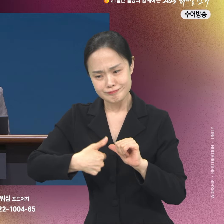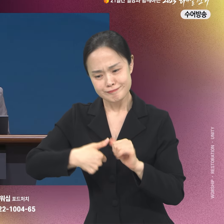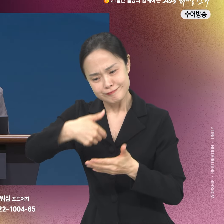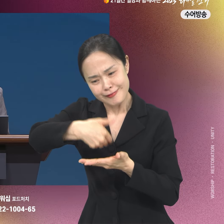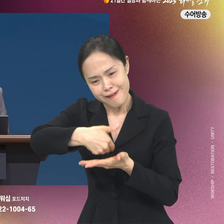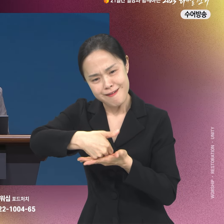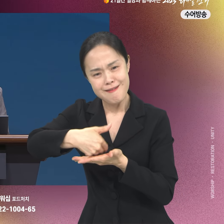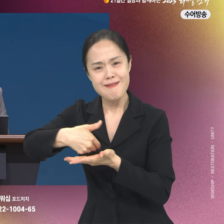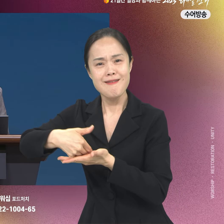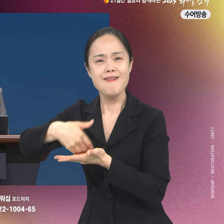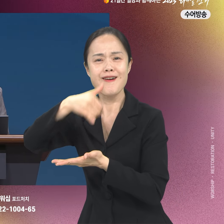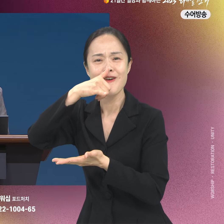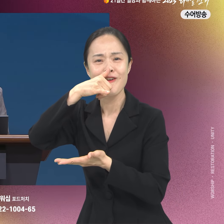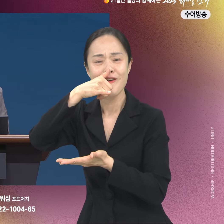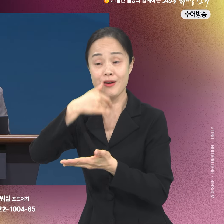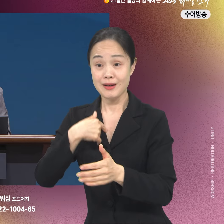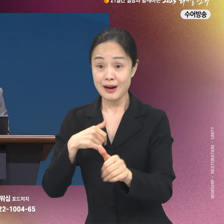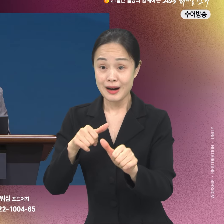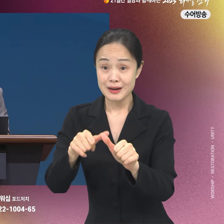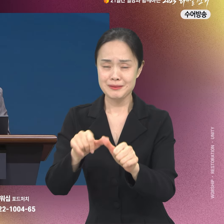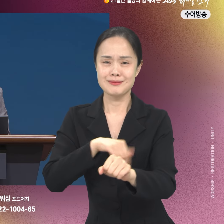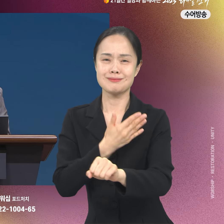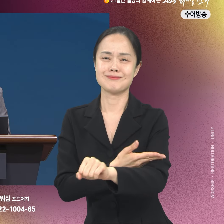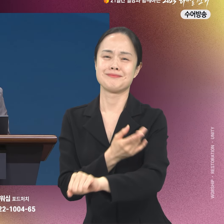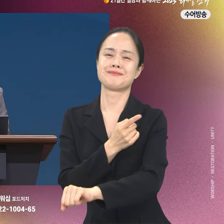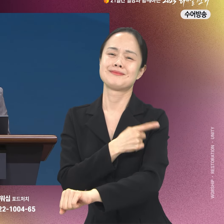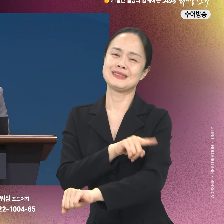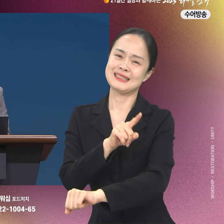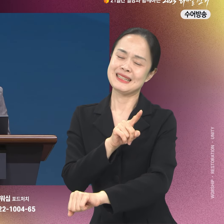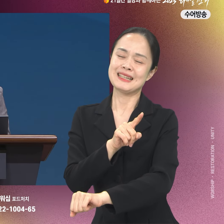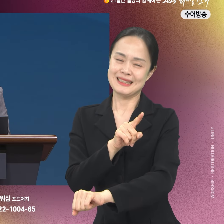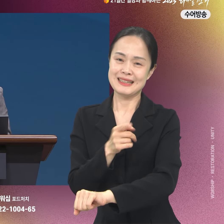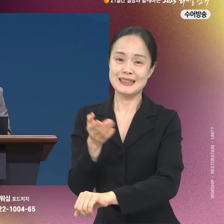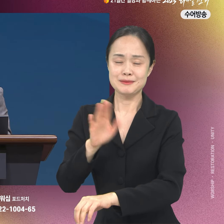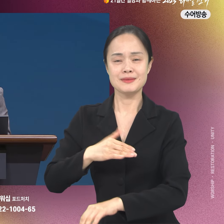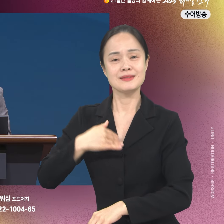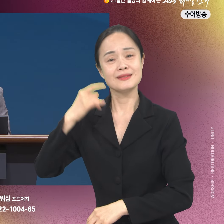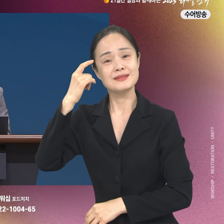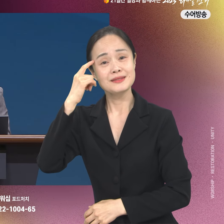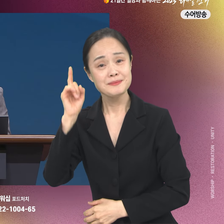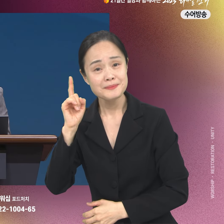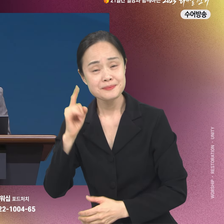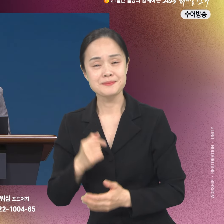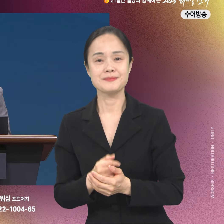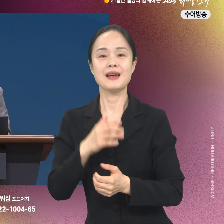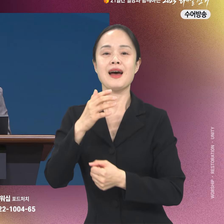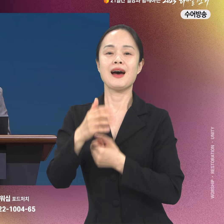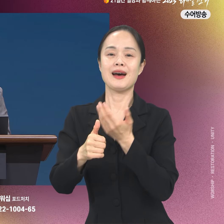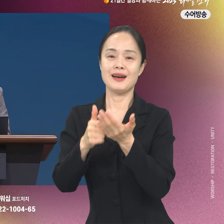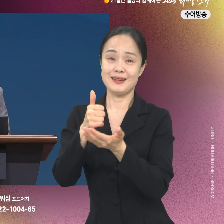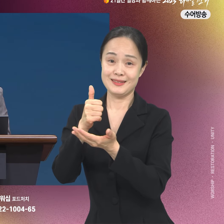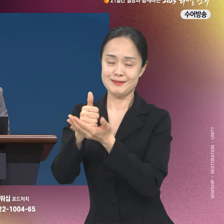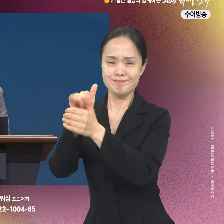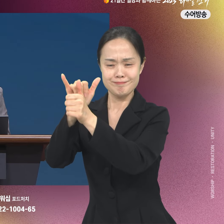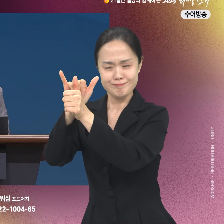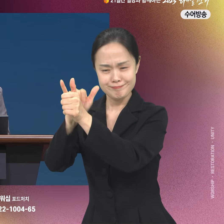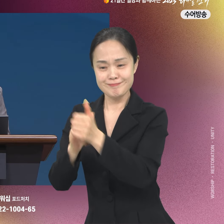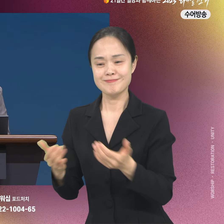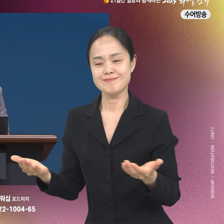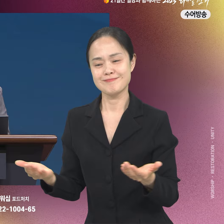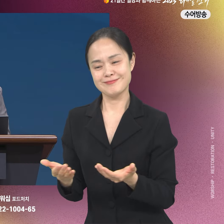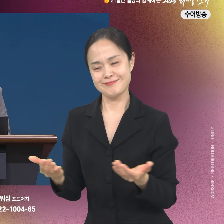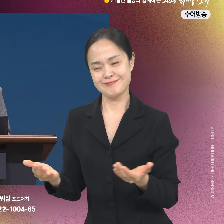위치는 아니지만 제가 그런 생각은 들었습니다. 하나님 일을 한다고 저희가 항상 말을